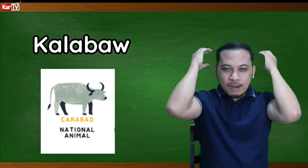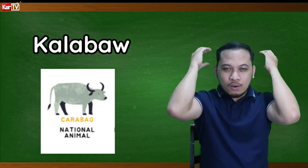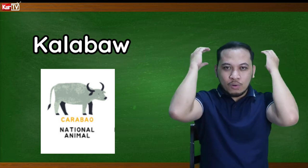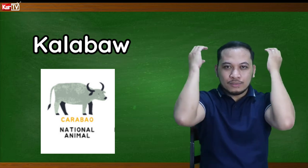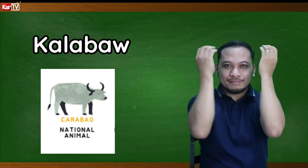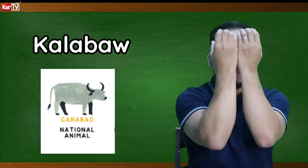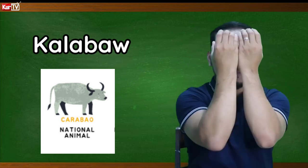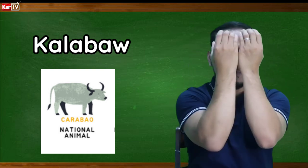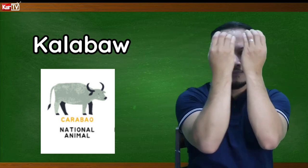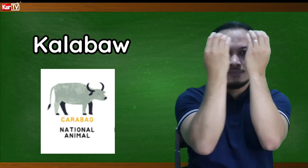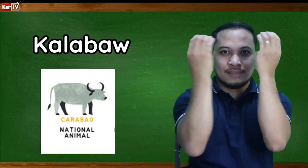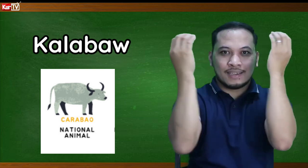Kalabaw.